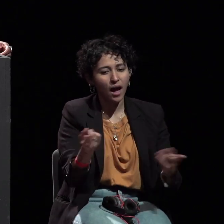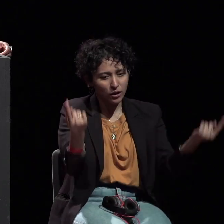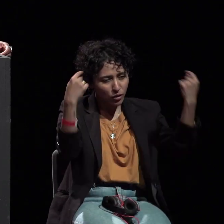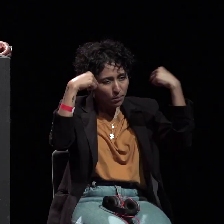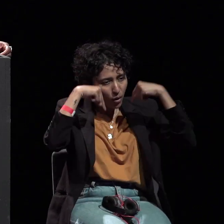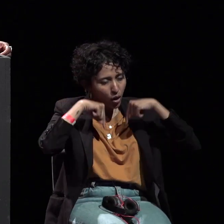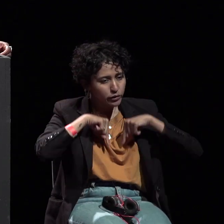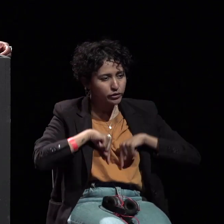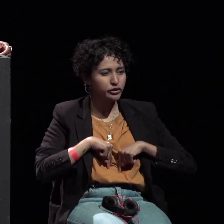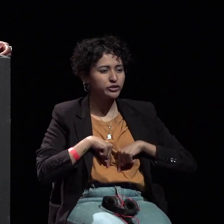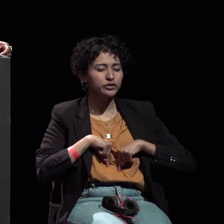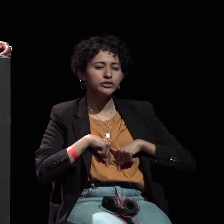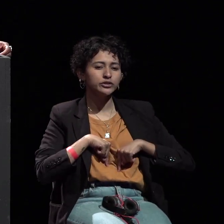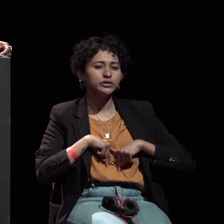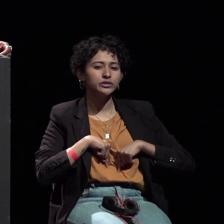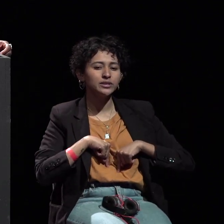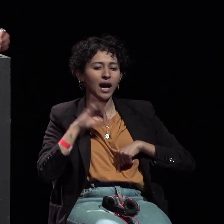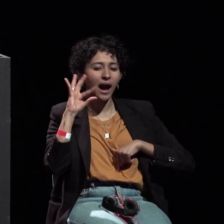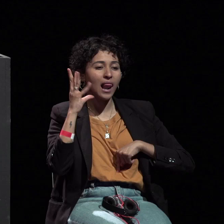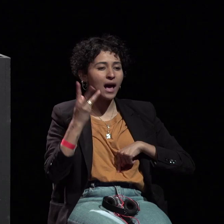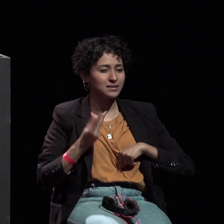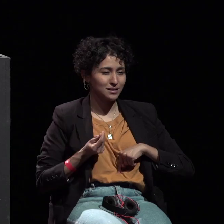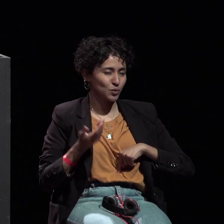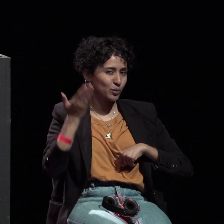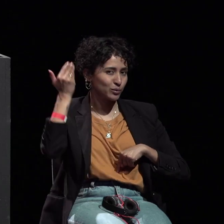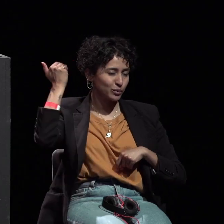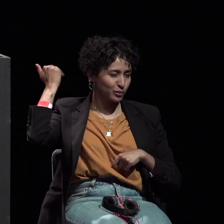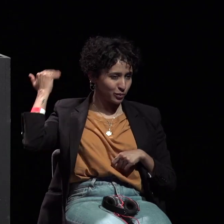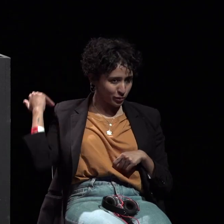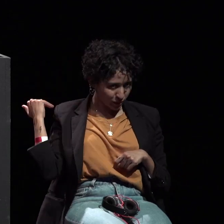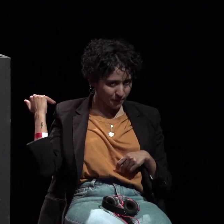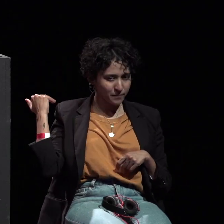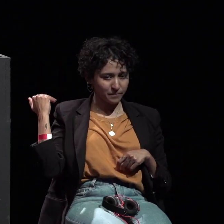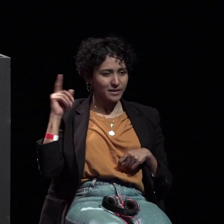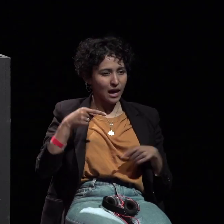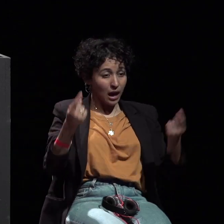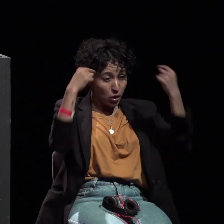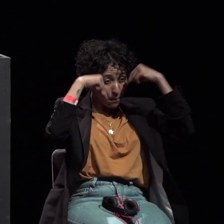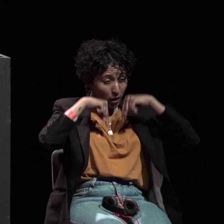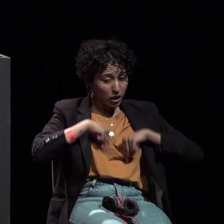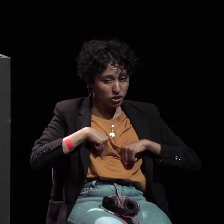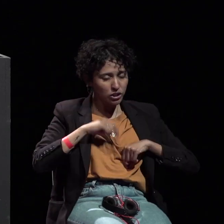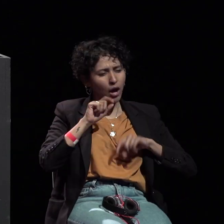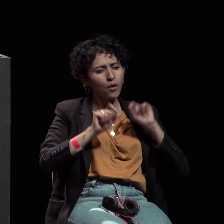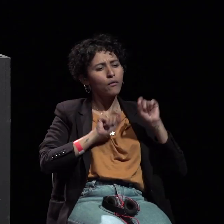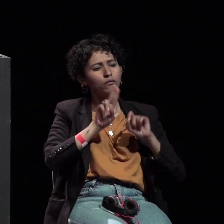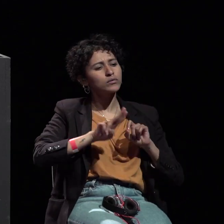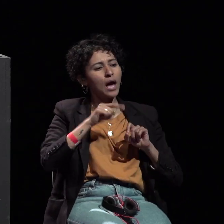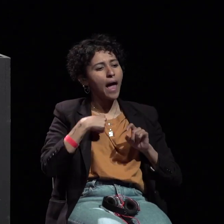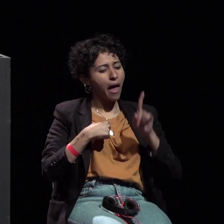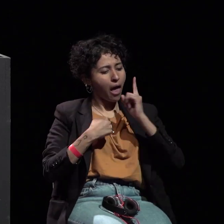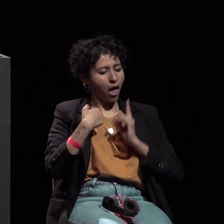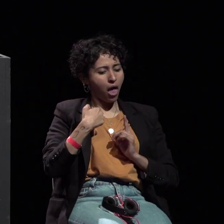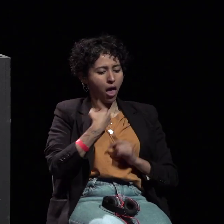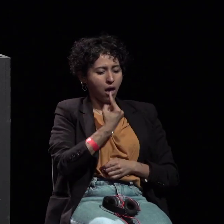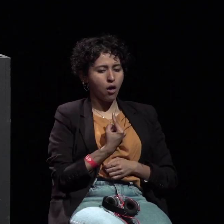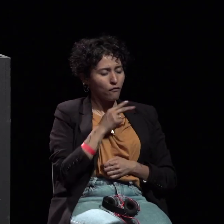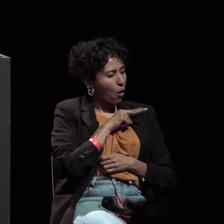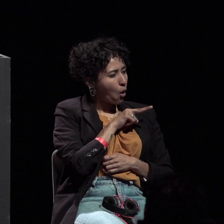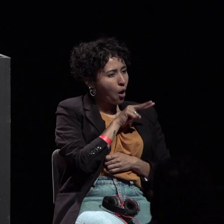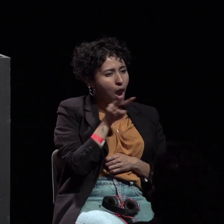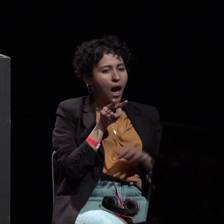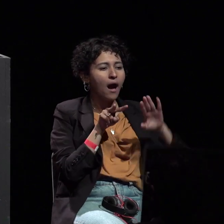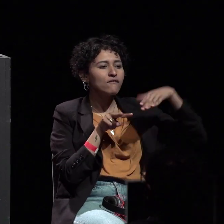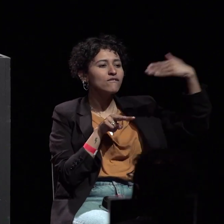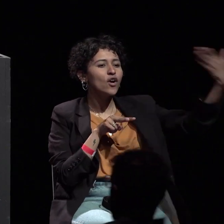antropologia a clássica que surgiu, que olhava o outro, há um pesquisador que diz, as